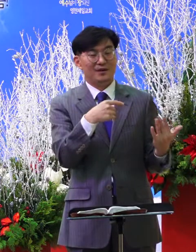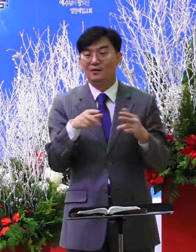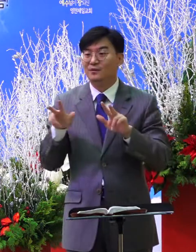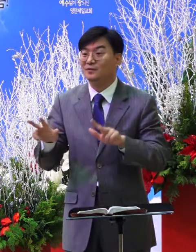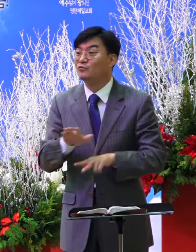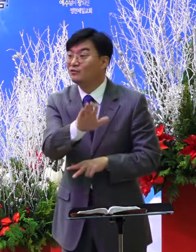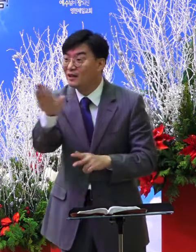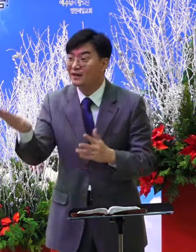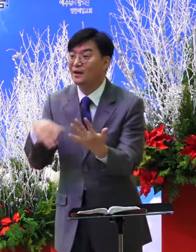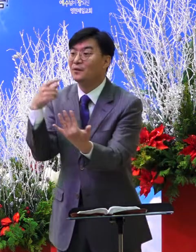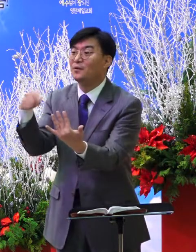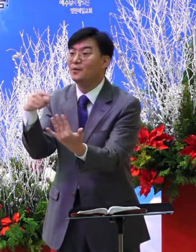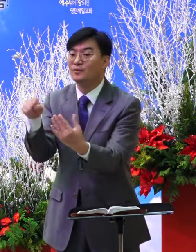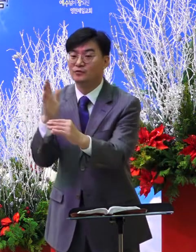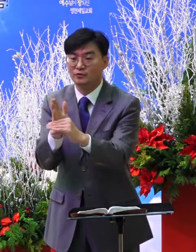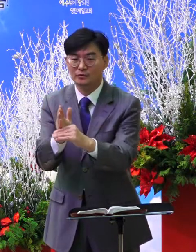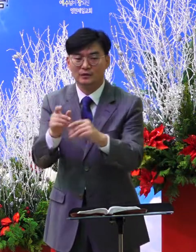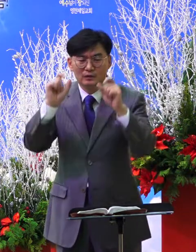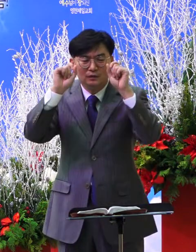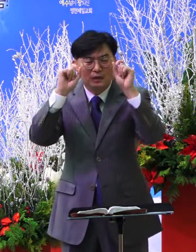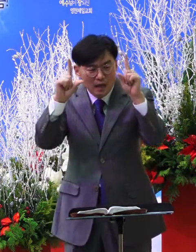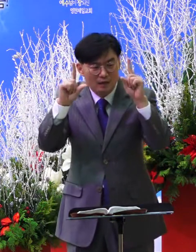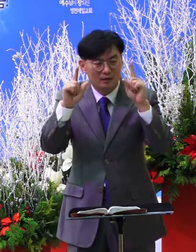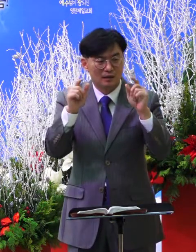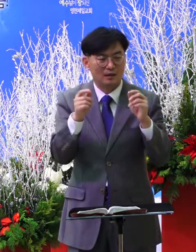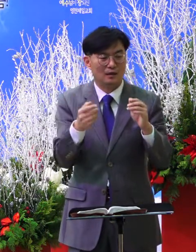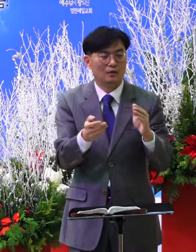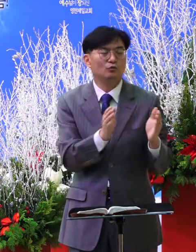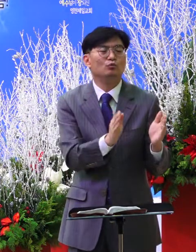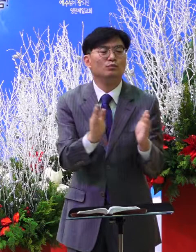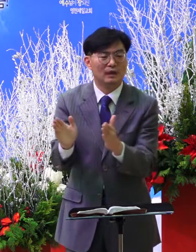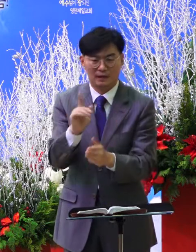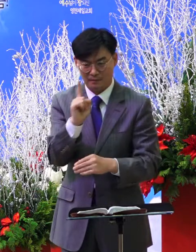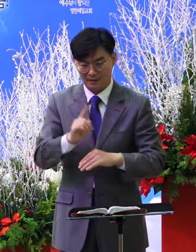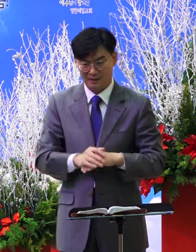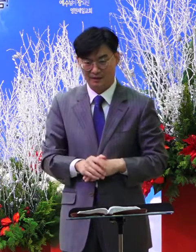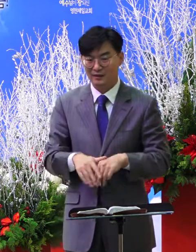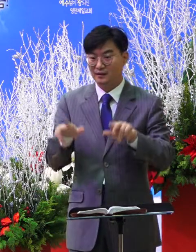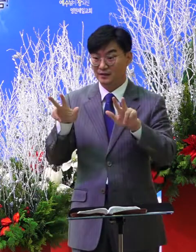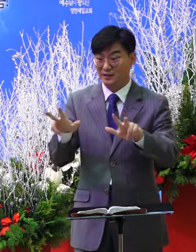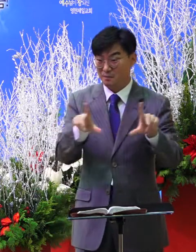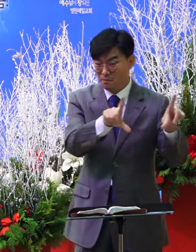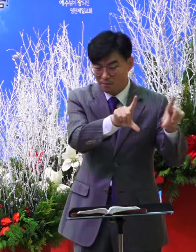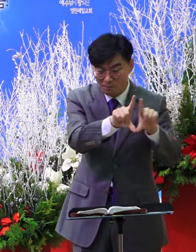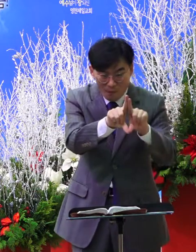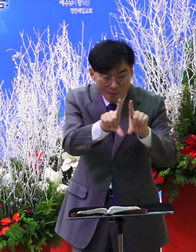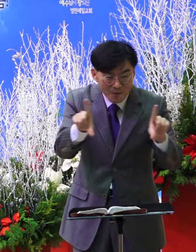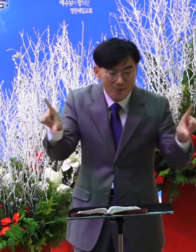경계하시면서 깨어 있어라, 준비하라 라고 말씀하신 것입니다.